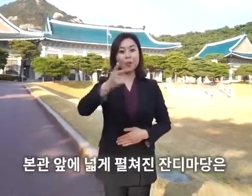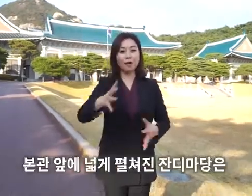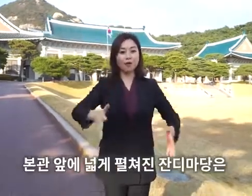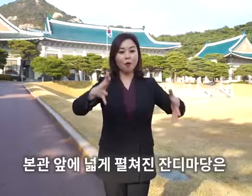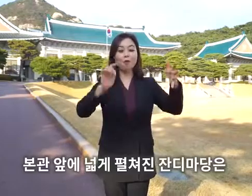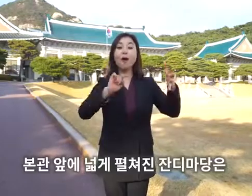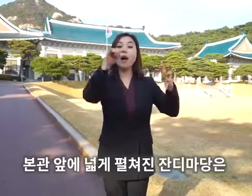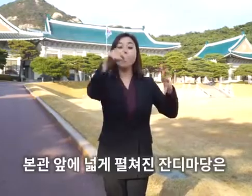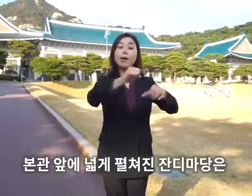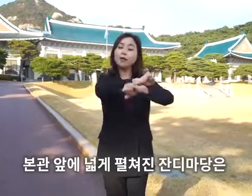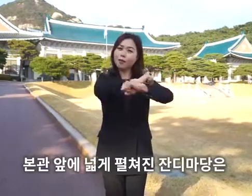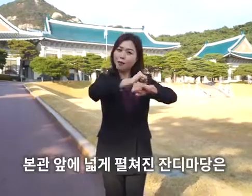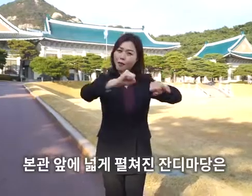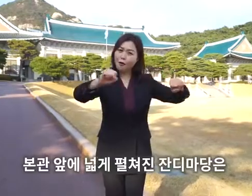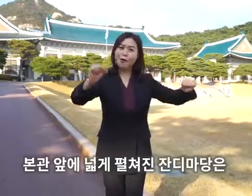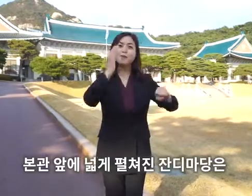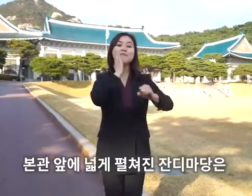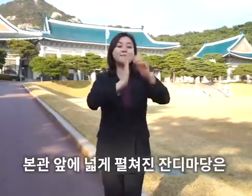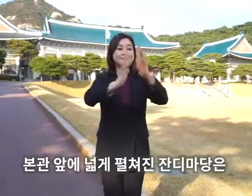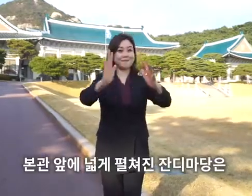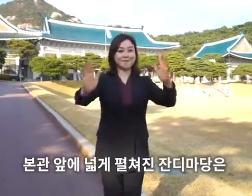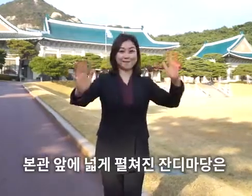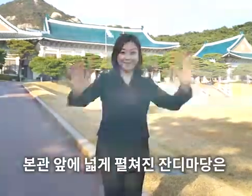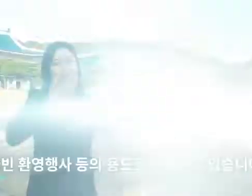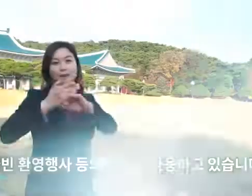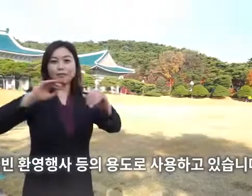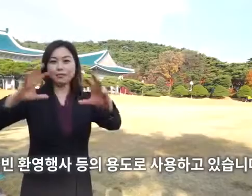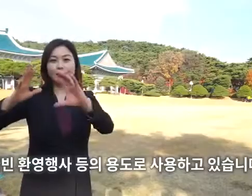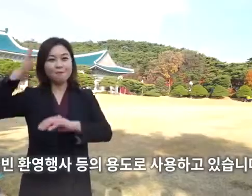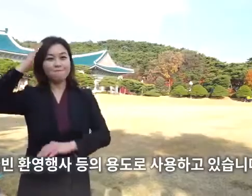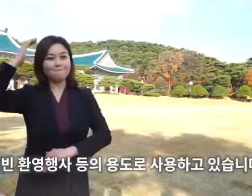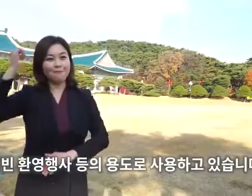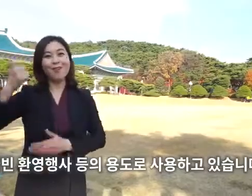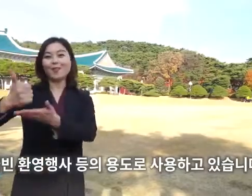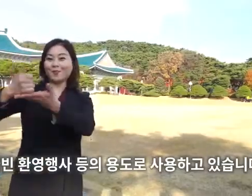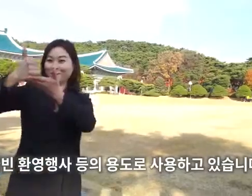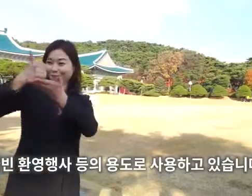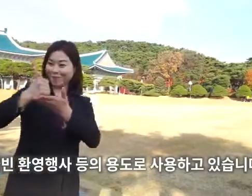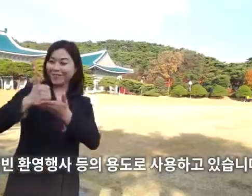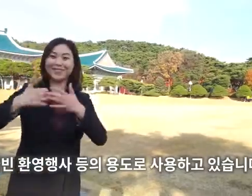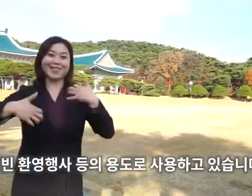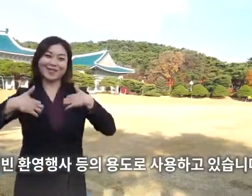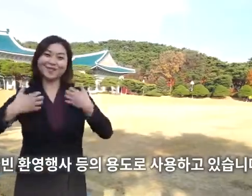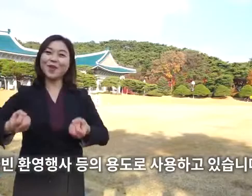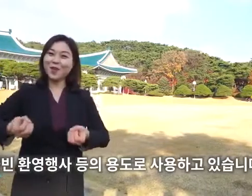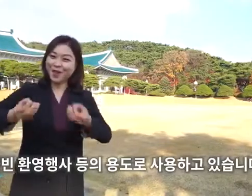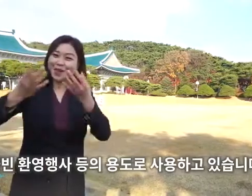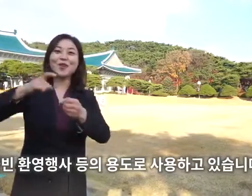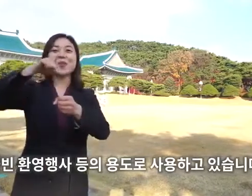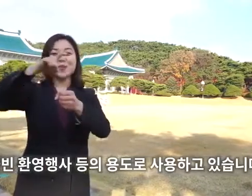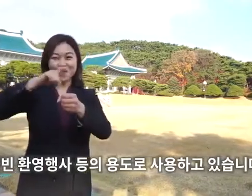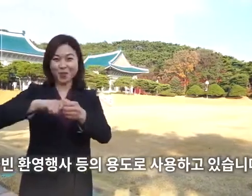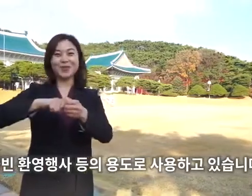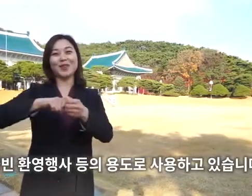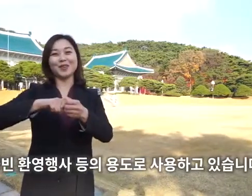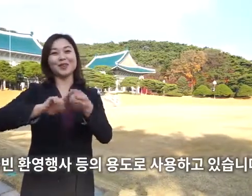본관 앞에 넓게 펼쳐진 잔디마당은 국빈 환영 행사 등의 용도로